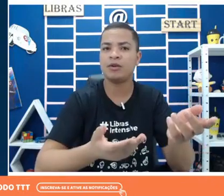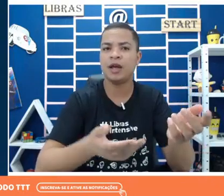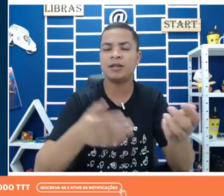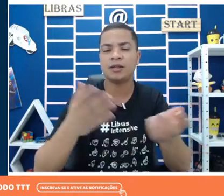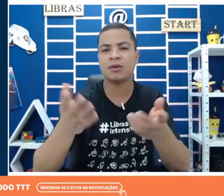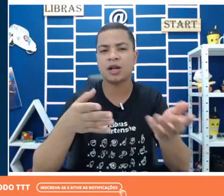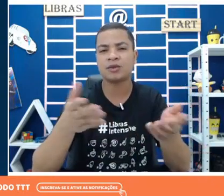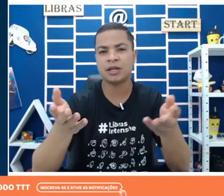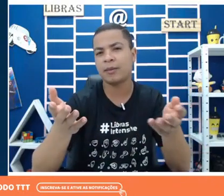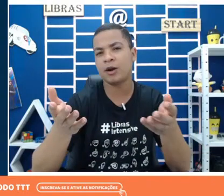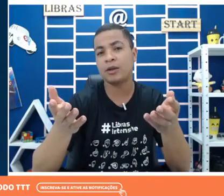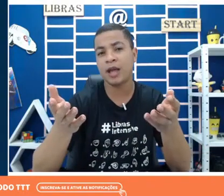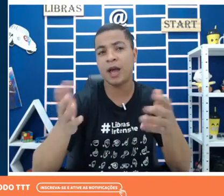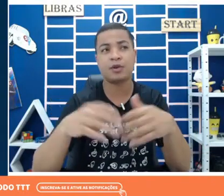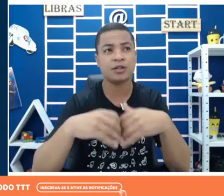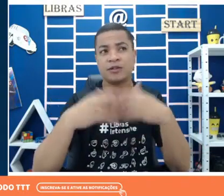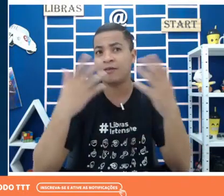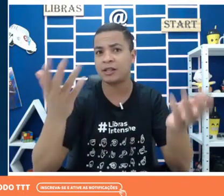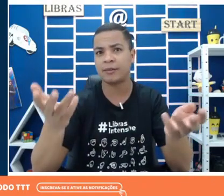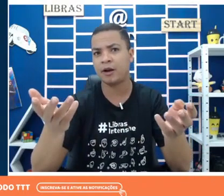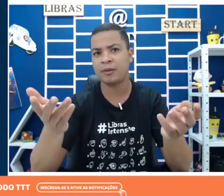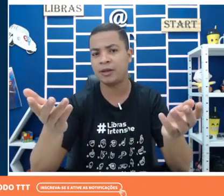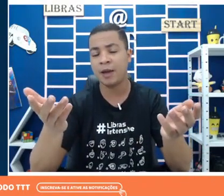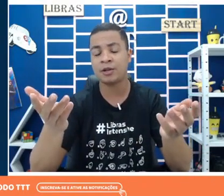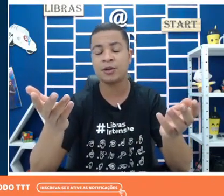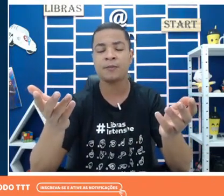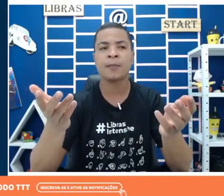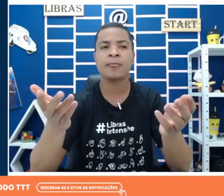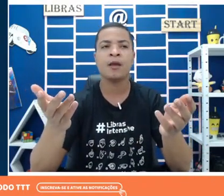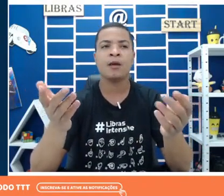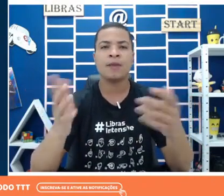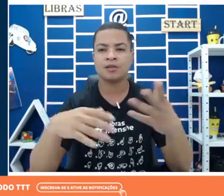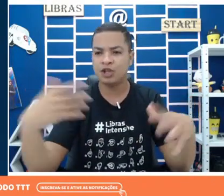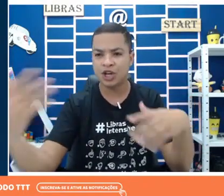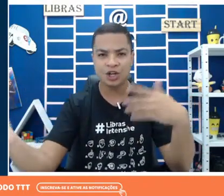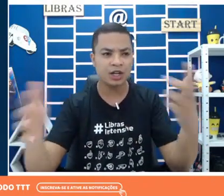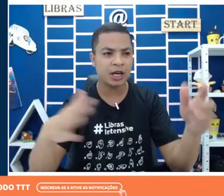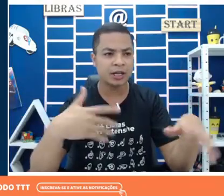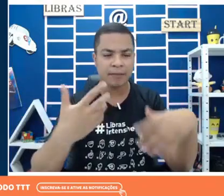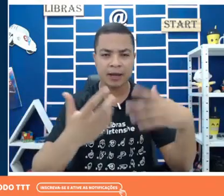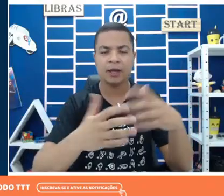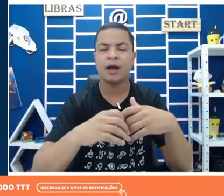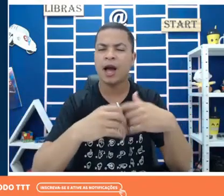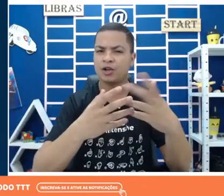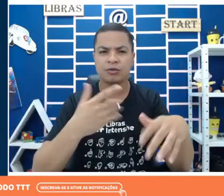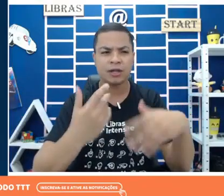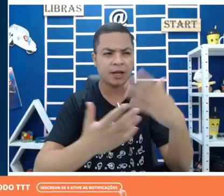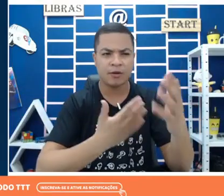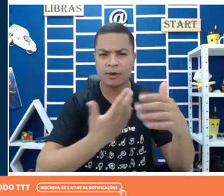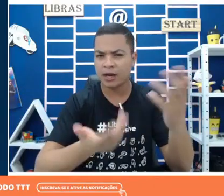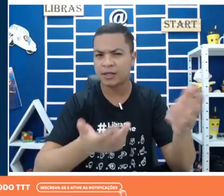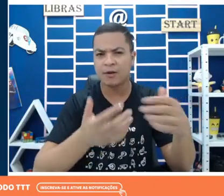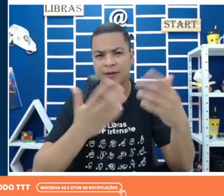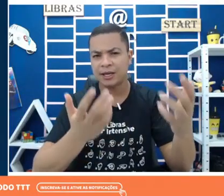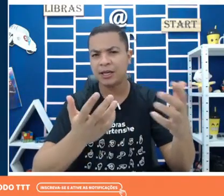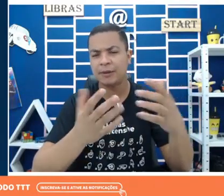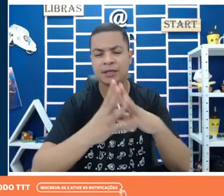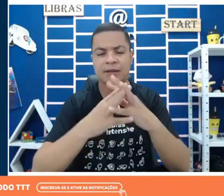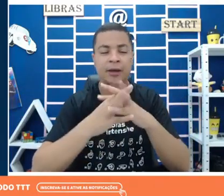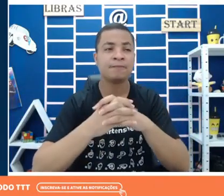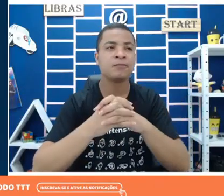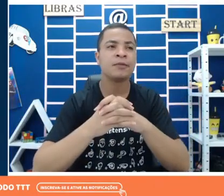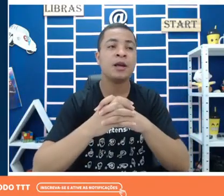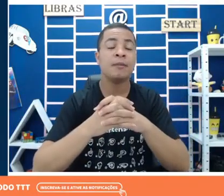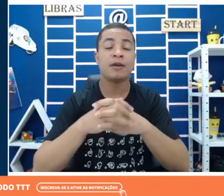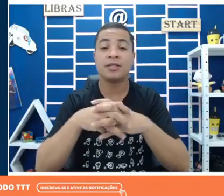o entendimento deles. Isso no caso se você trabalha como intérprete ou se você vai trabalhar como intérprete. Mas no dia a dia ali também, ajuda na comunicação, facilita para